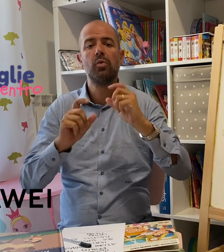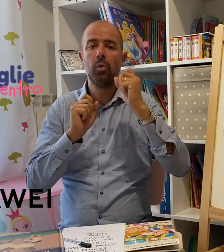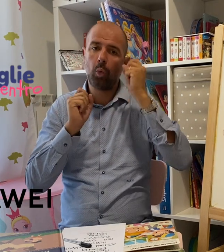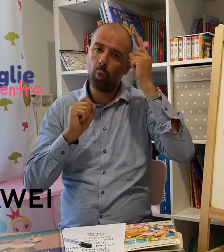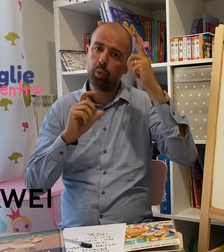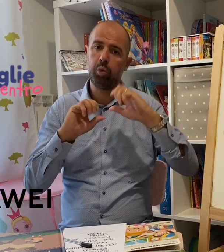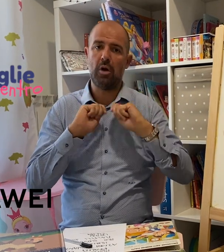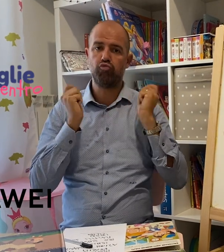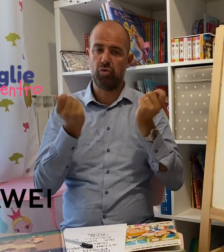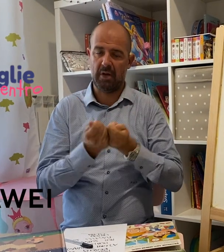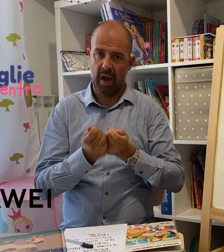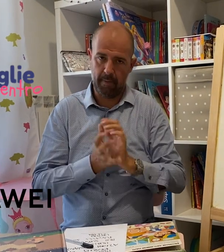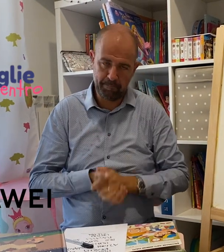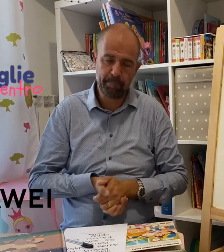formazione. Progetto